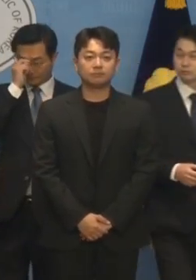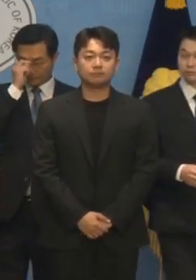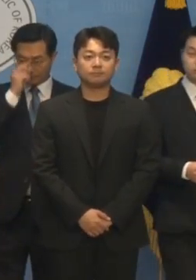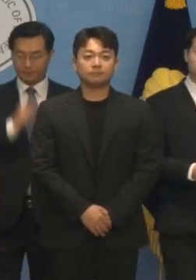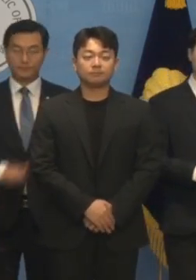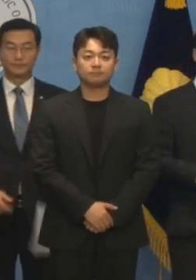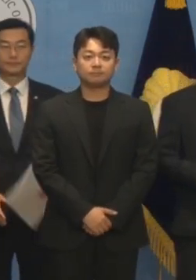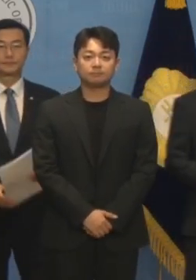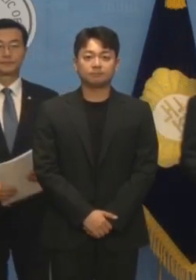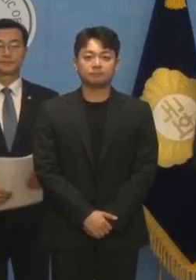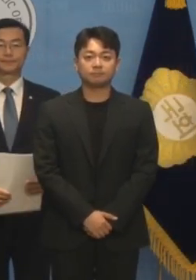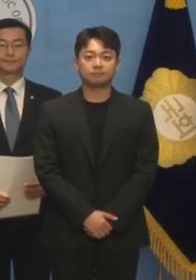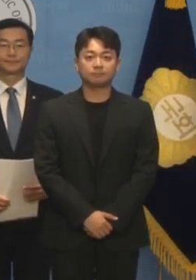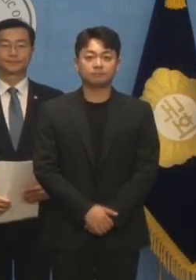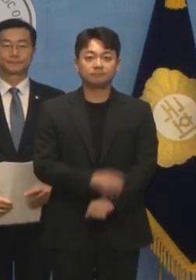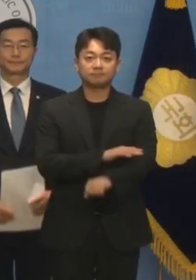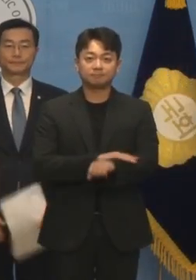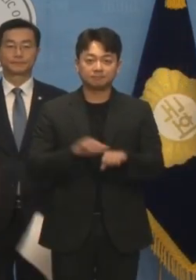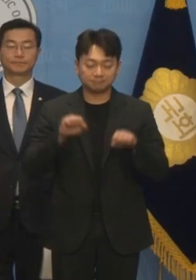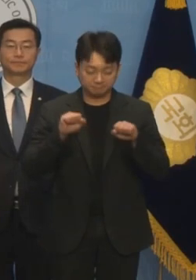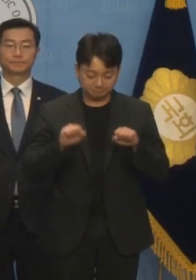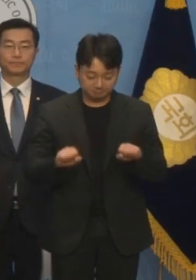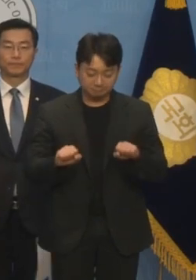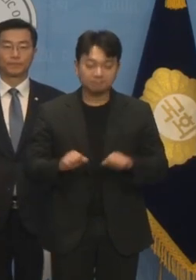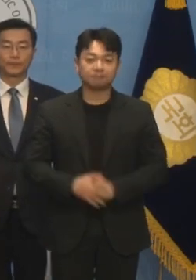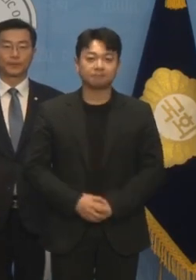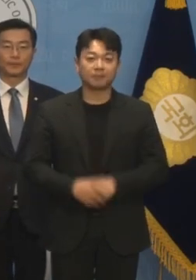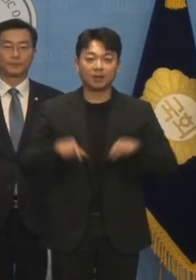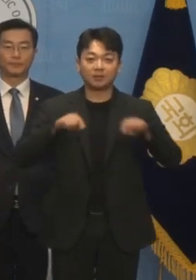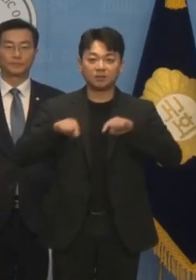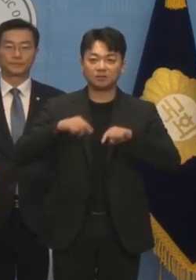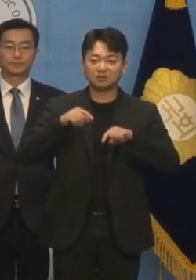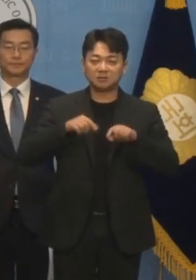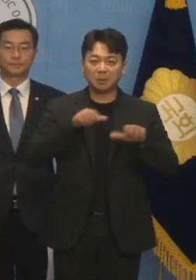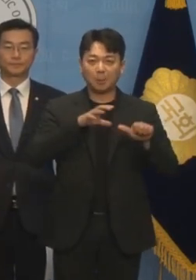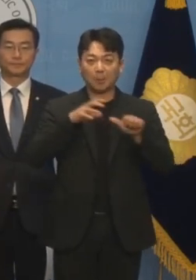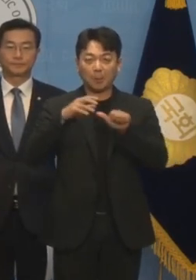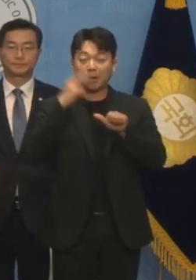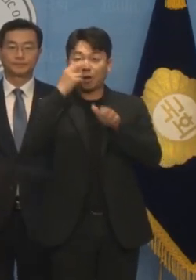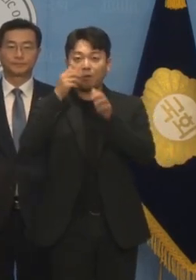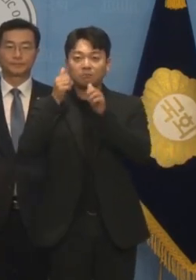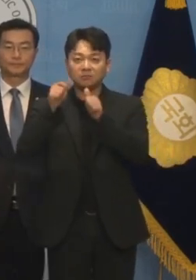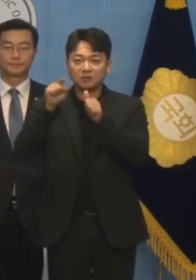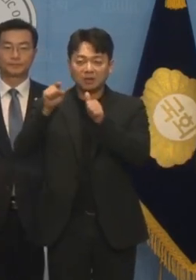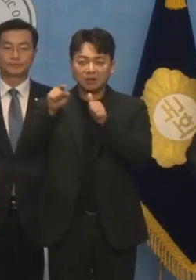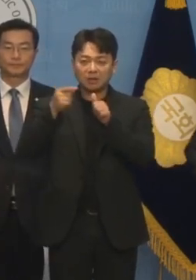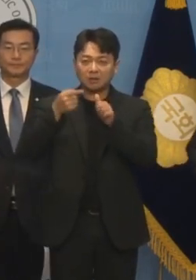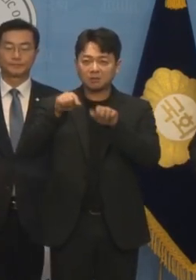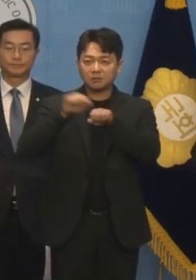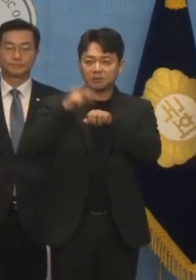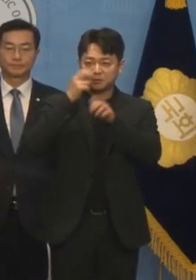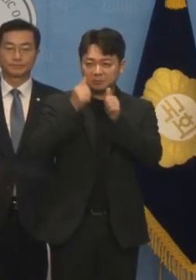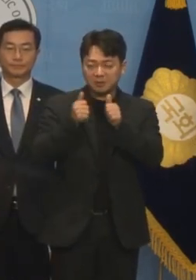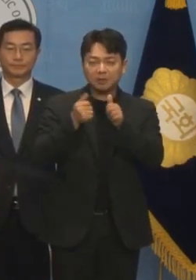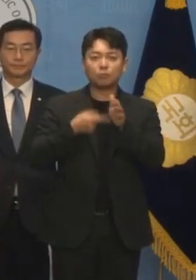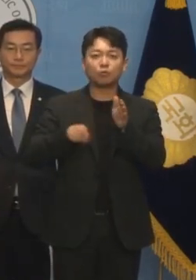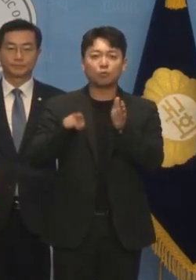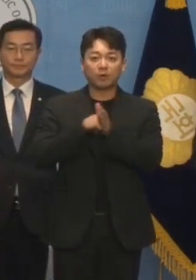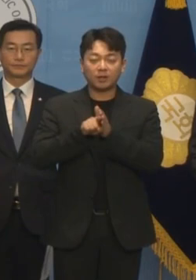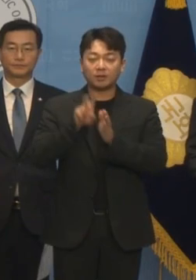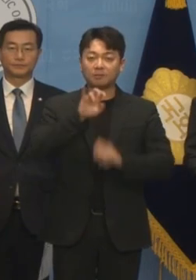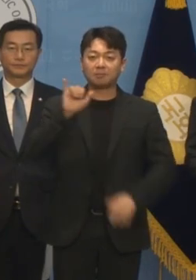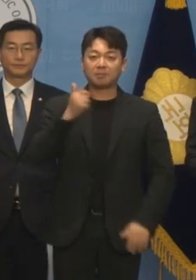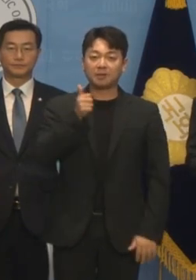으십니다 예 안녕하세요 정치 검찰 사건 조장 특별 대책단 민형배